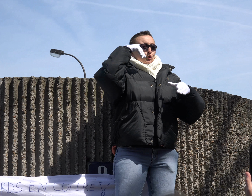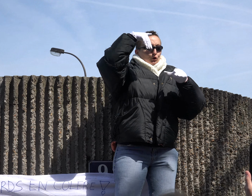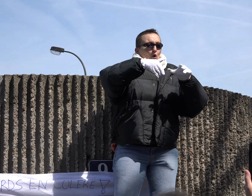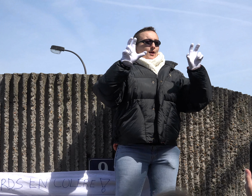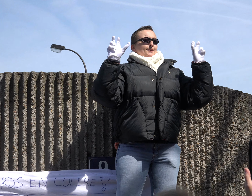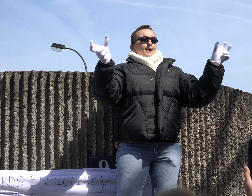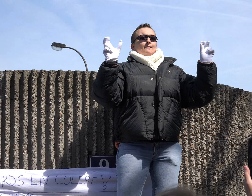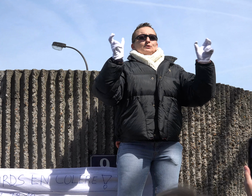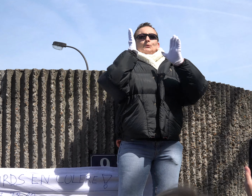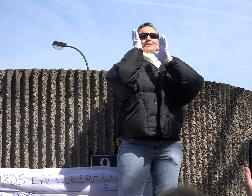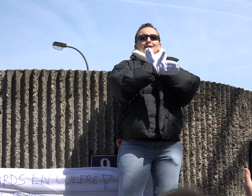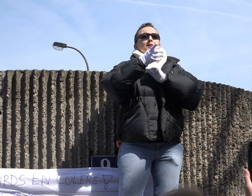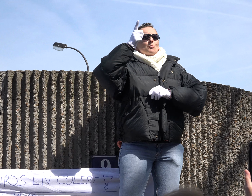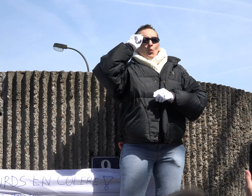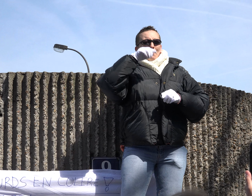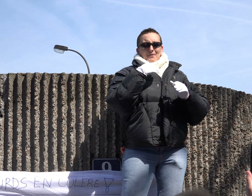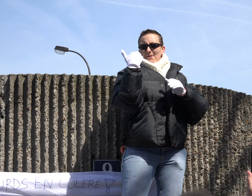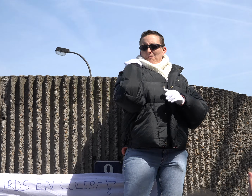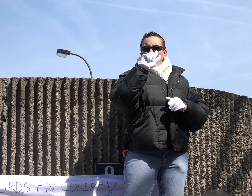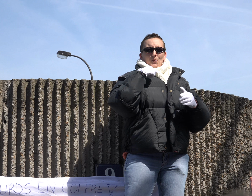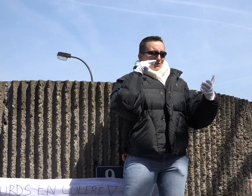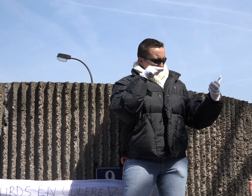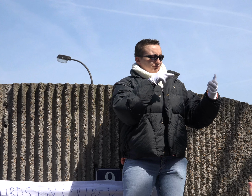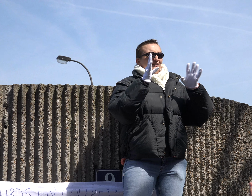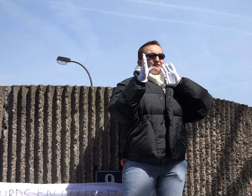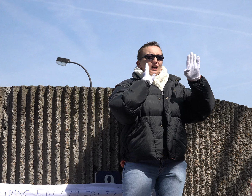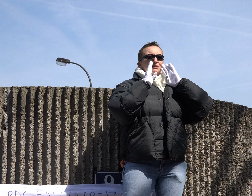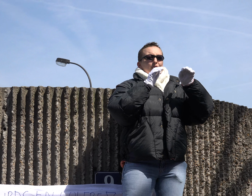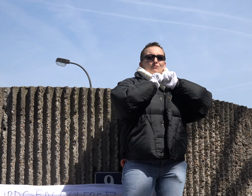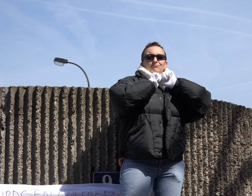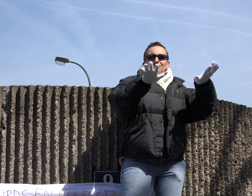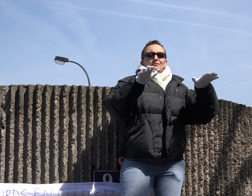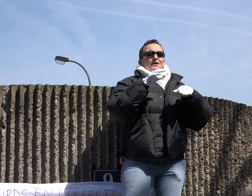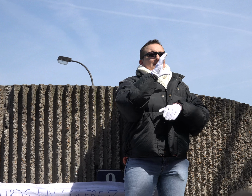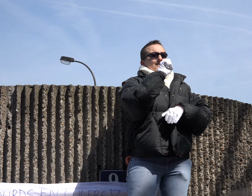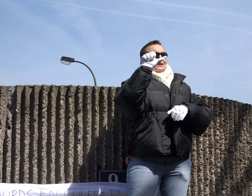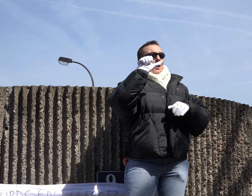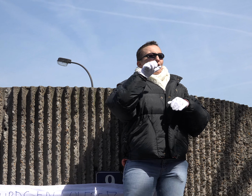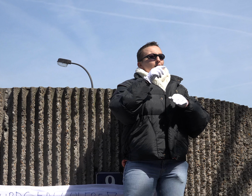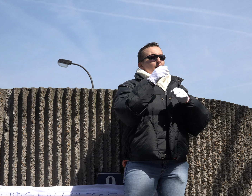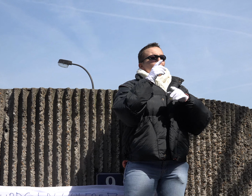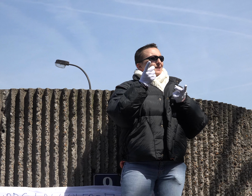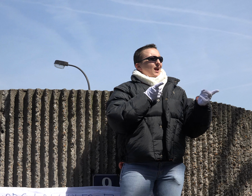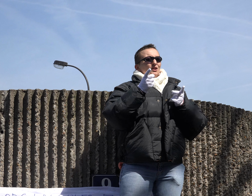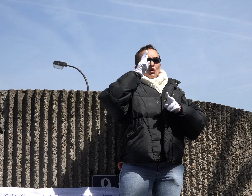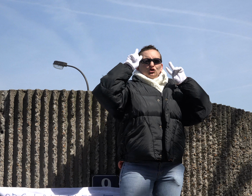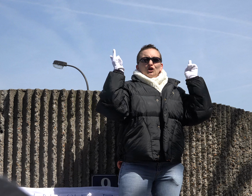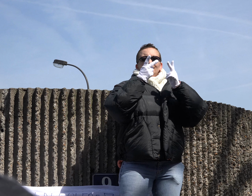le CSA oublie l'égalité entendant sourd en direct à la télévision. Par exemple, j'ai vu